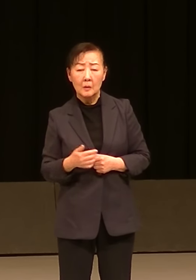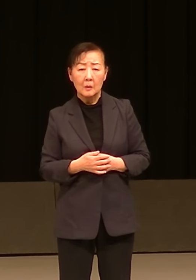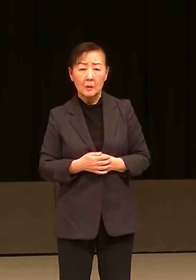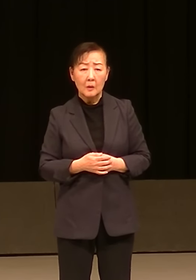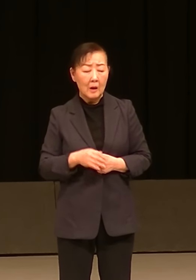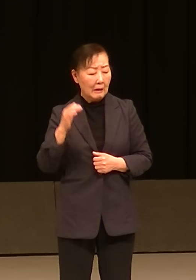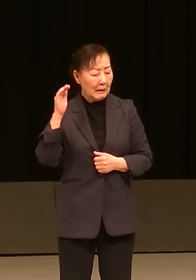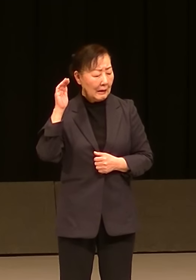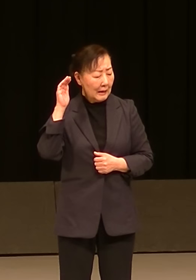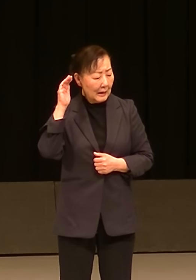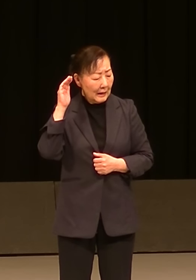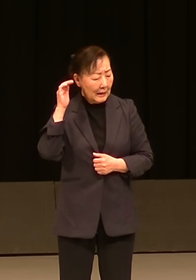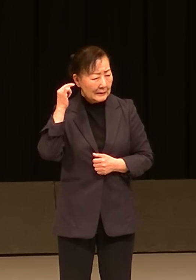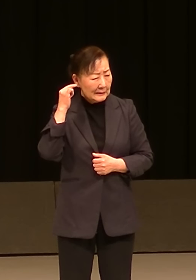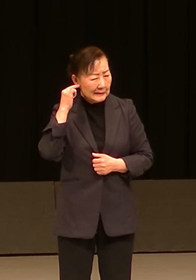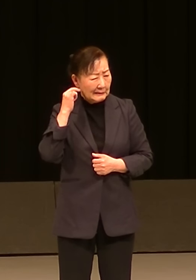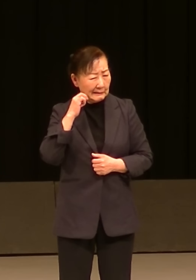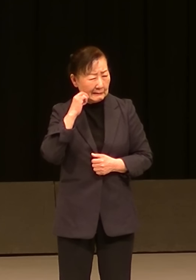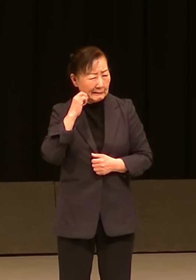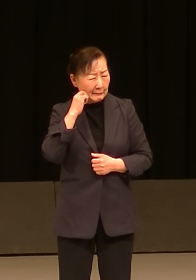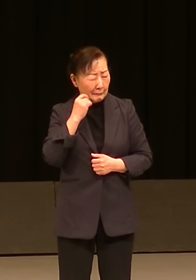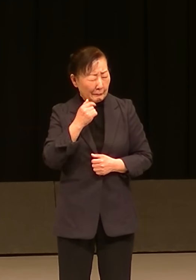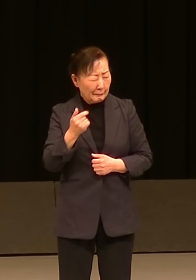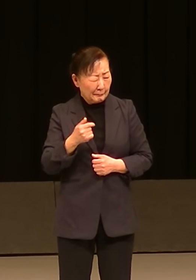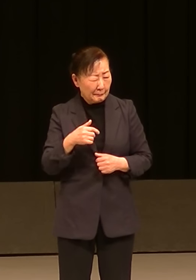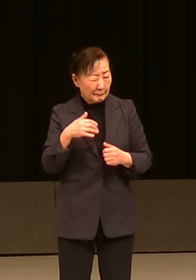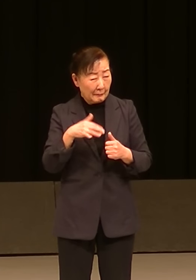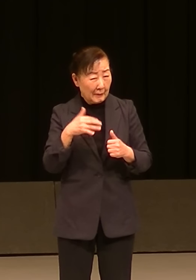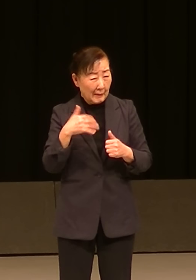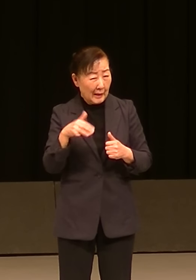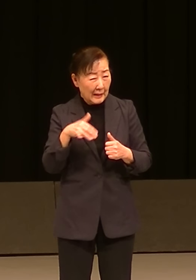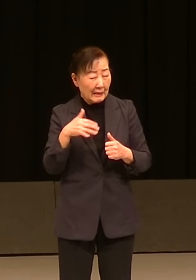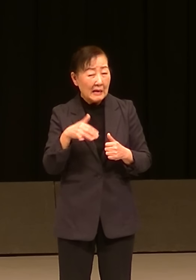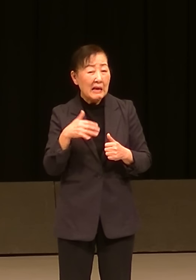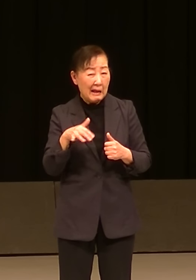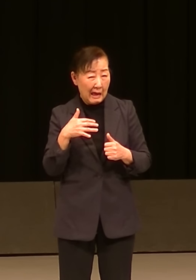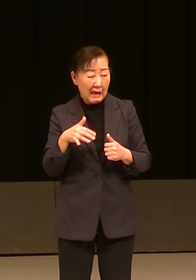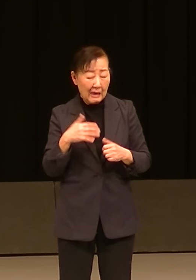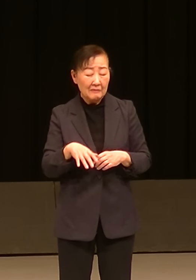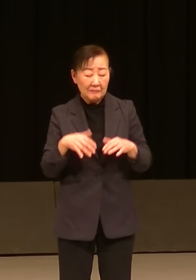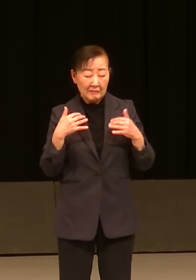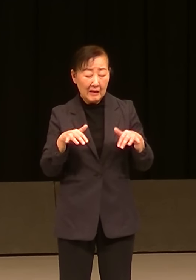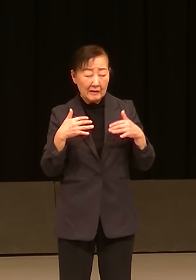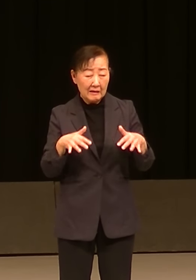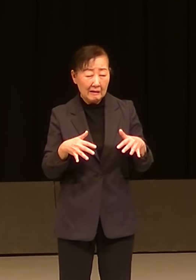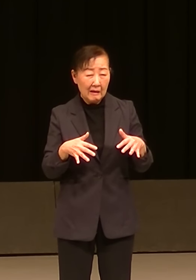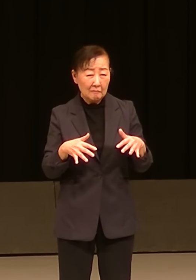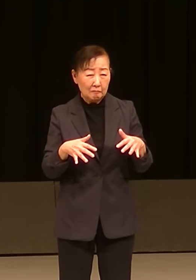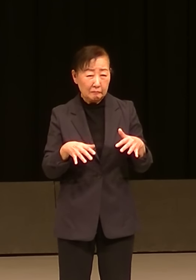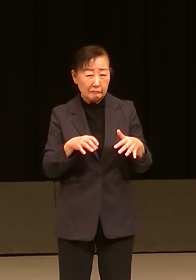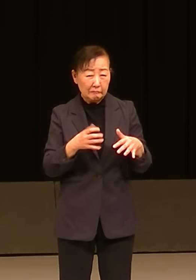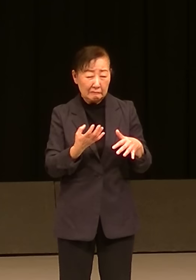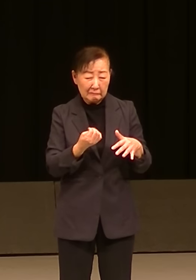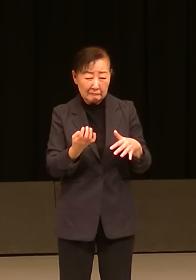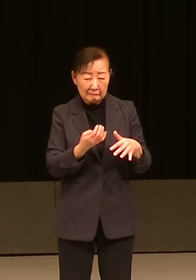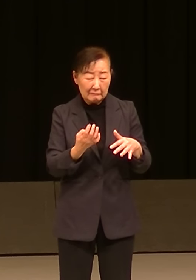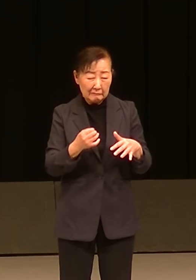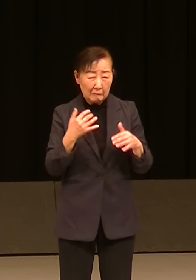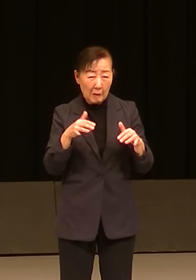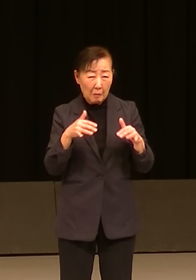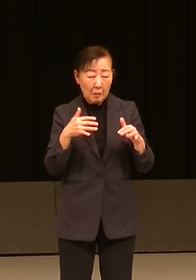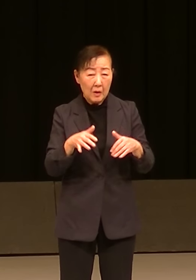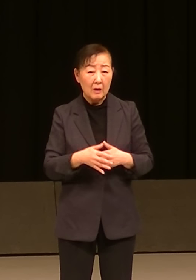聞くに耐えないダジャレの連発、これがですね本当にもう呆然とするほかはないという